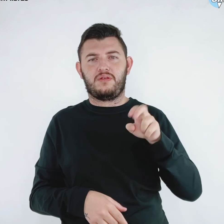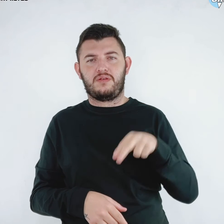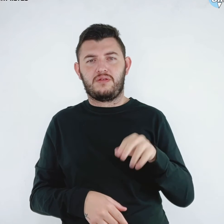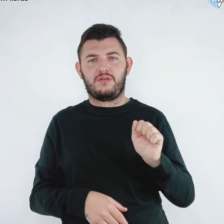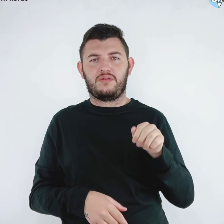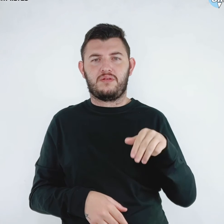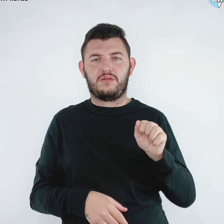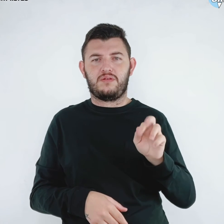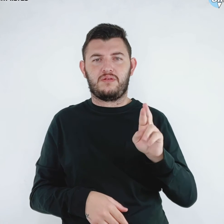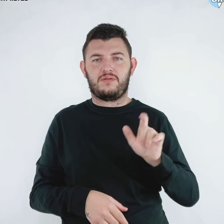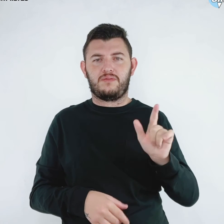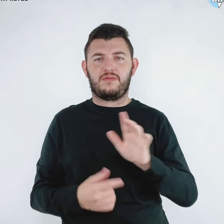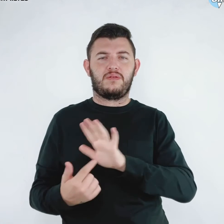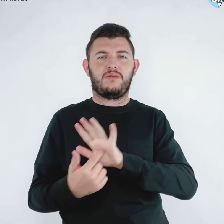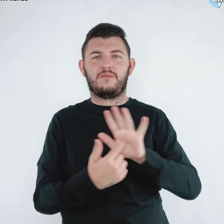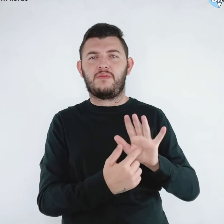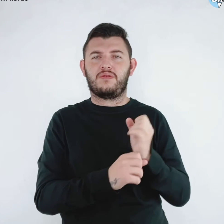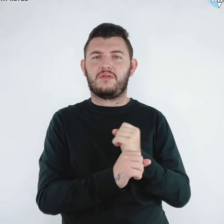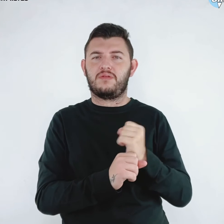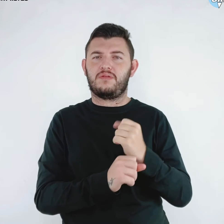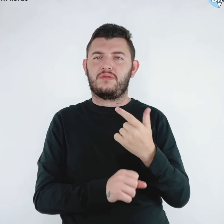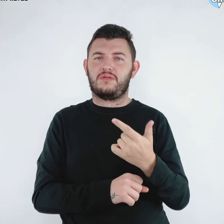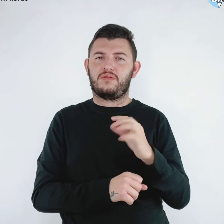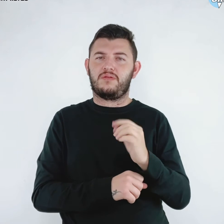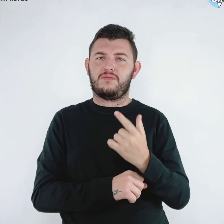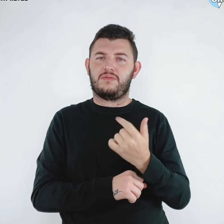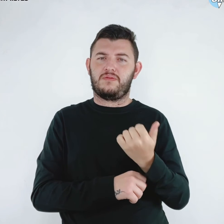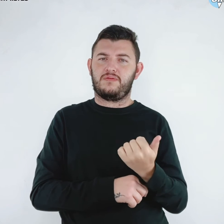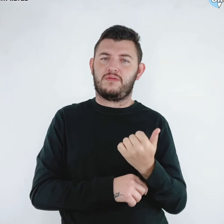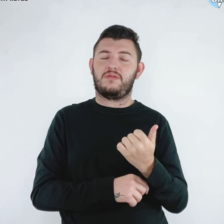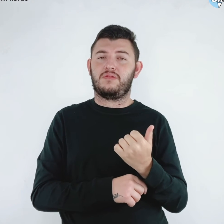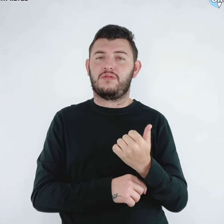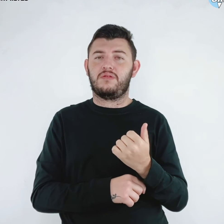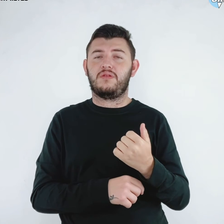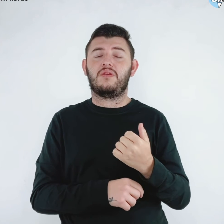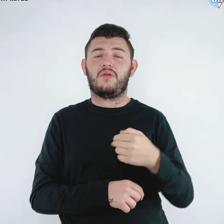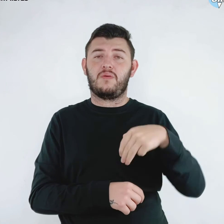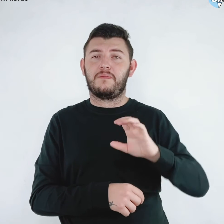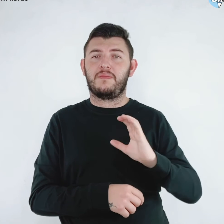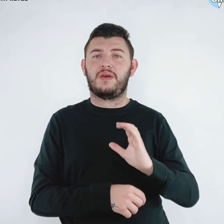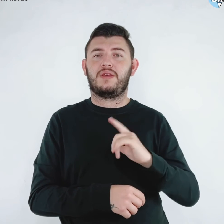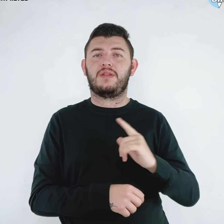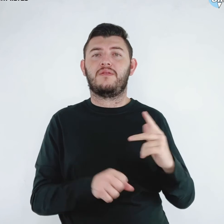que, somente em 2021, o MEC sofreu cortes de